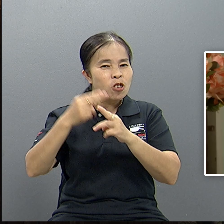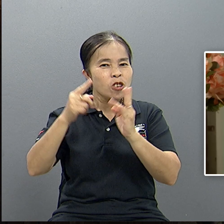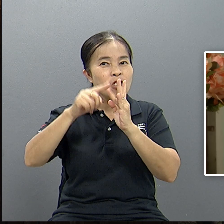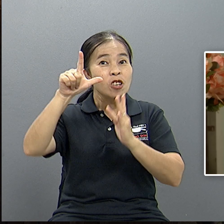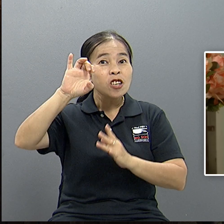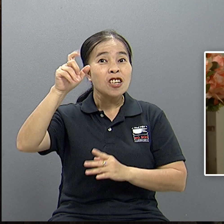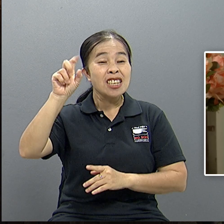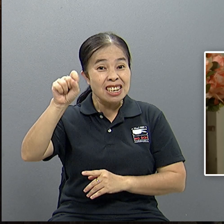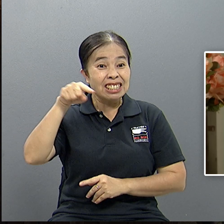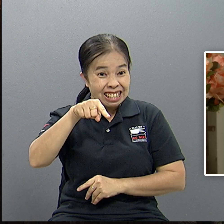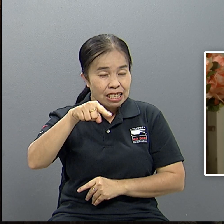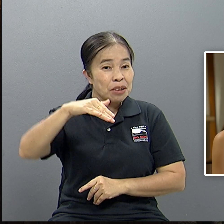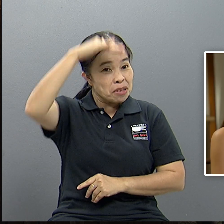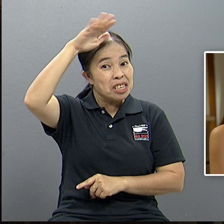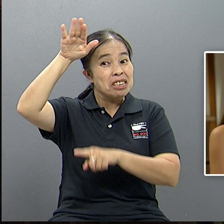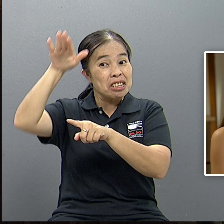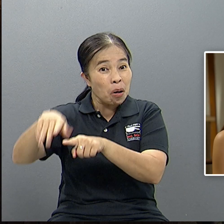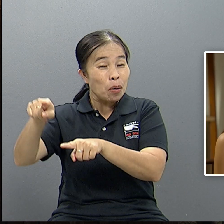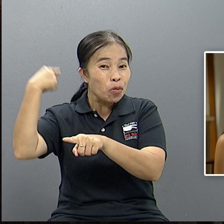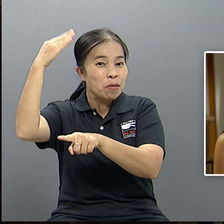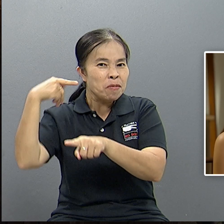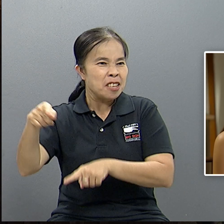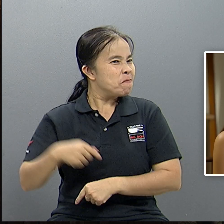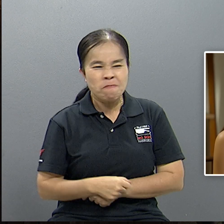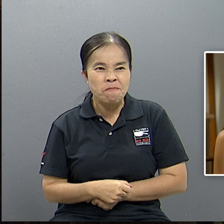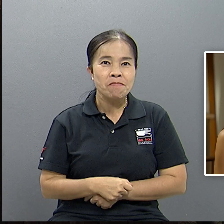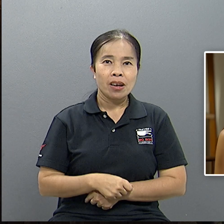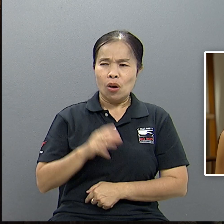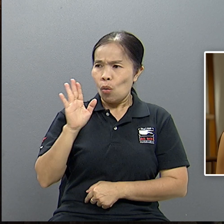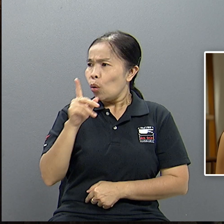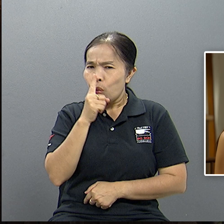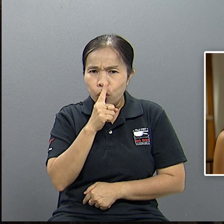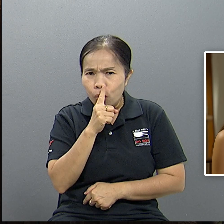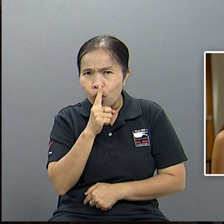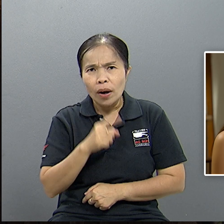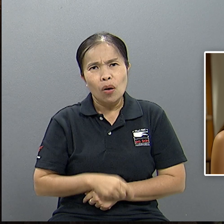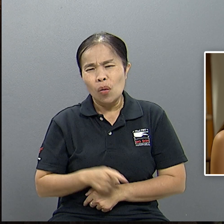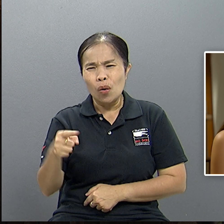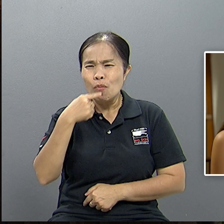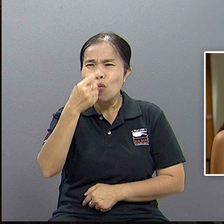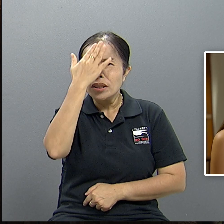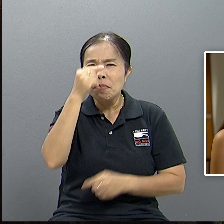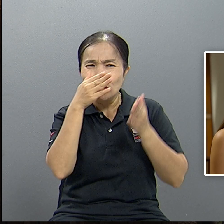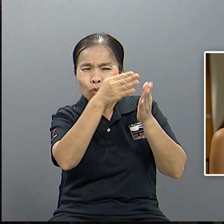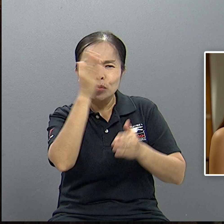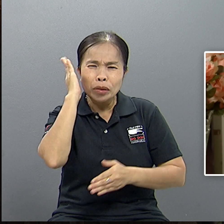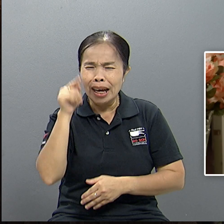พี่น้องกับแม่ปรางศัตรูของฉัน เดี๋ยวเถอะพี่วาดอย่าเที่ยวไปพูดให้ใครเขาได้ยินเลย